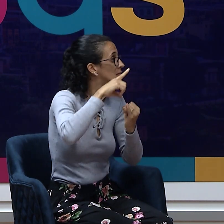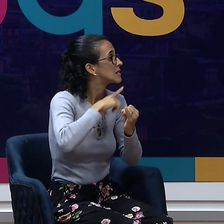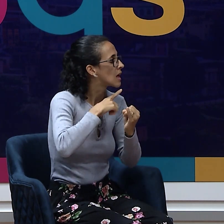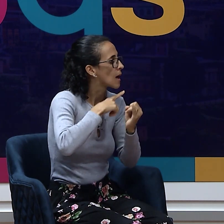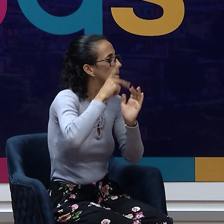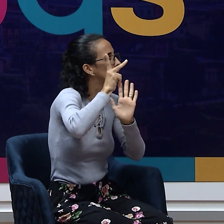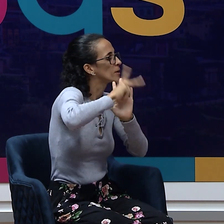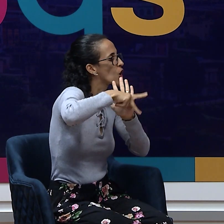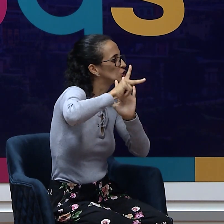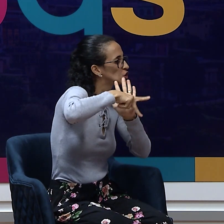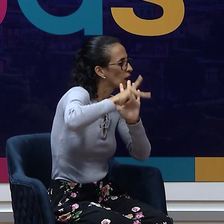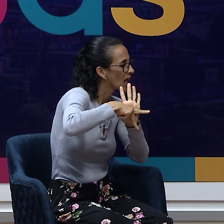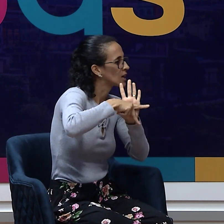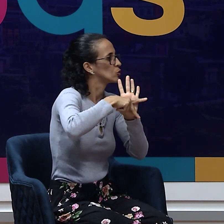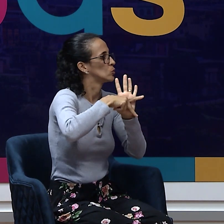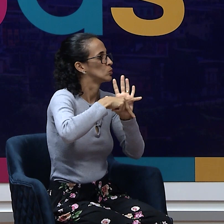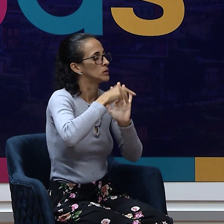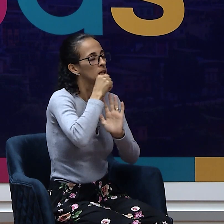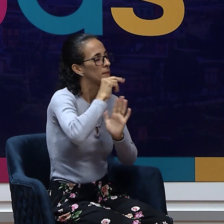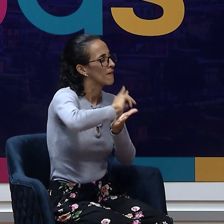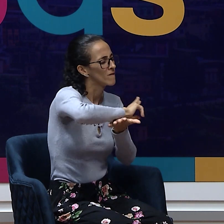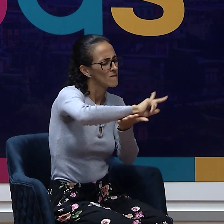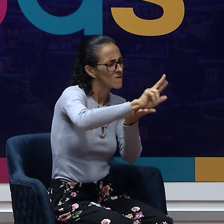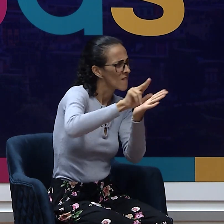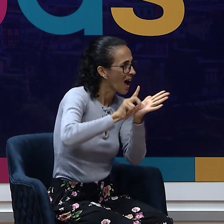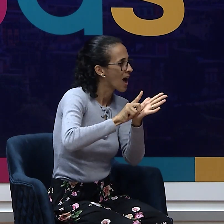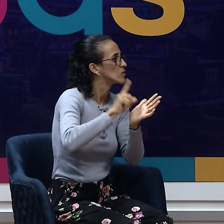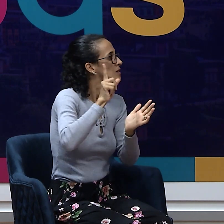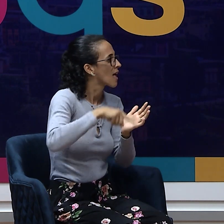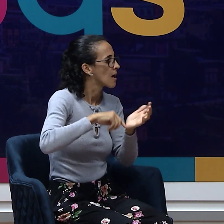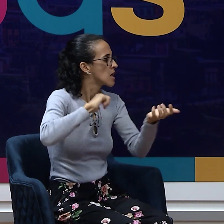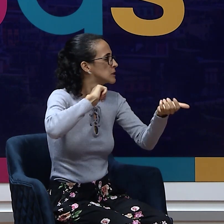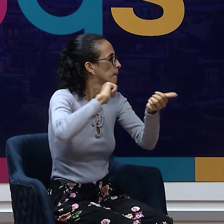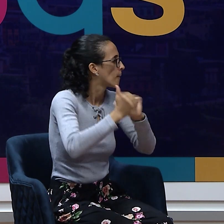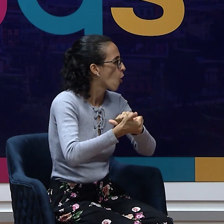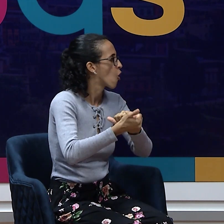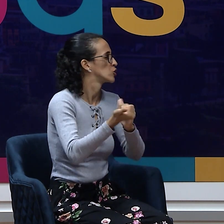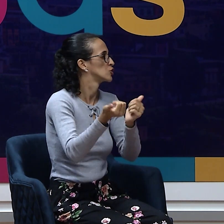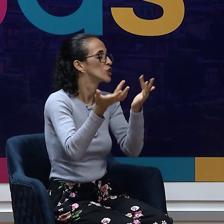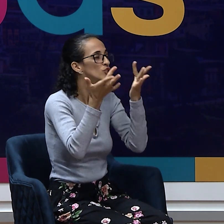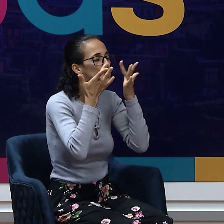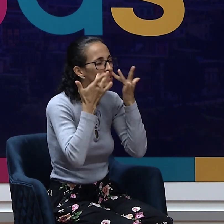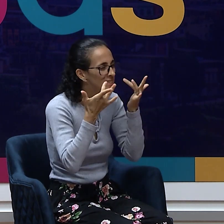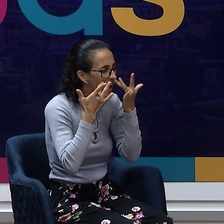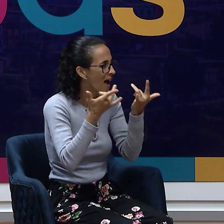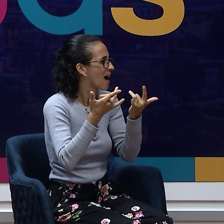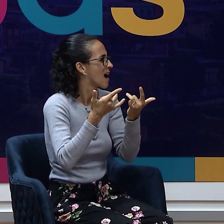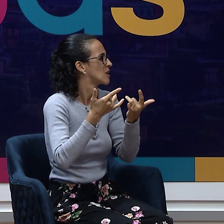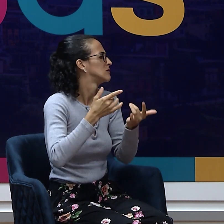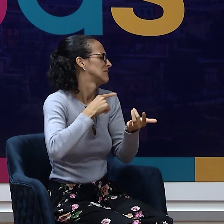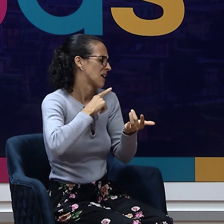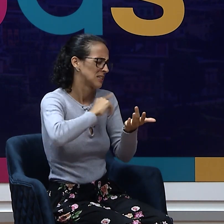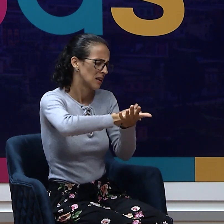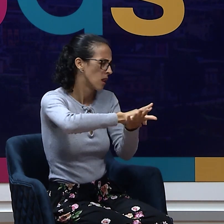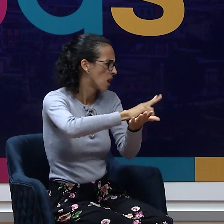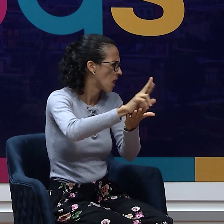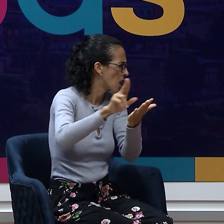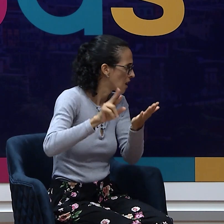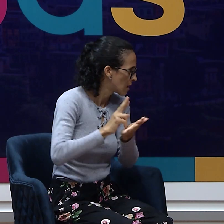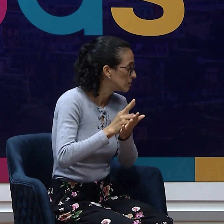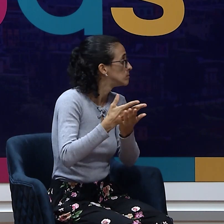surdos, e a gente se encontra. Tem no Instituto Federal em Muriaé vários projetos para a comunidade surda, o